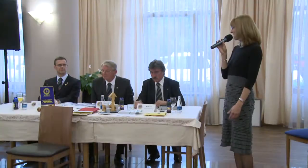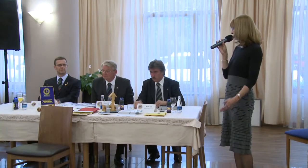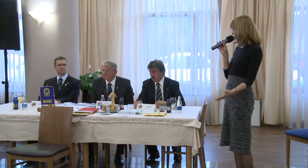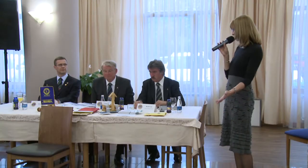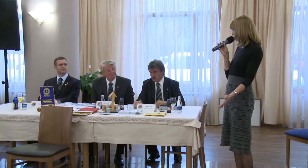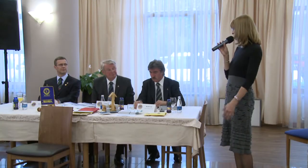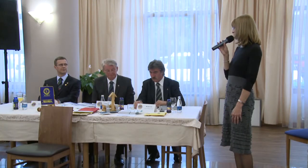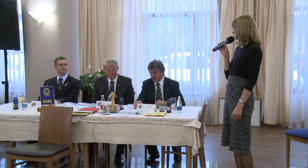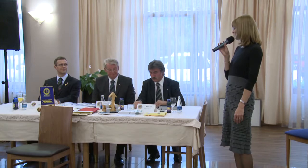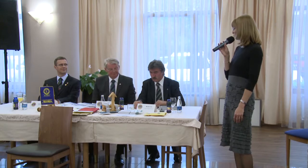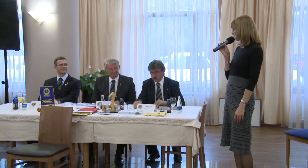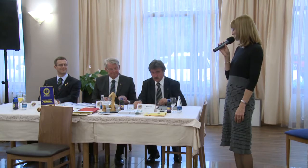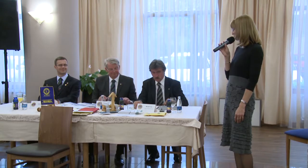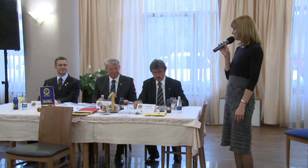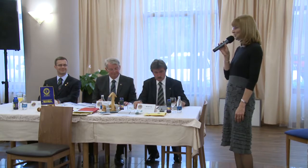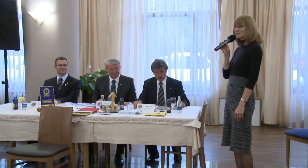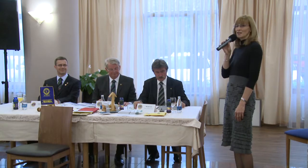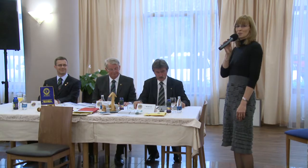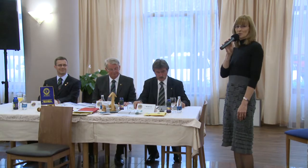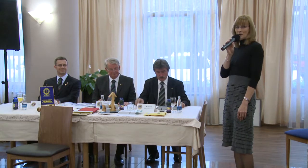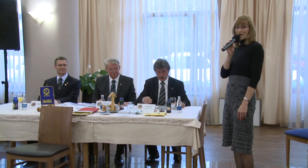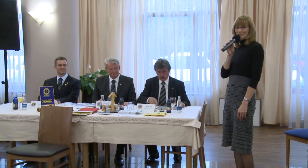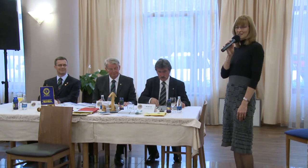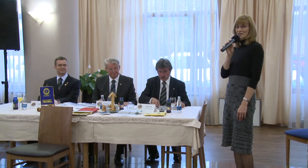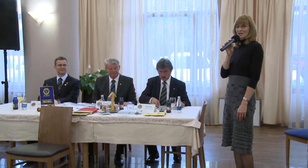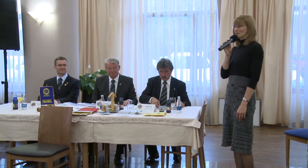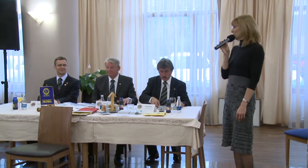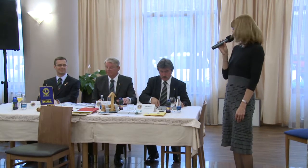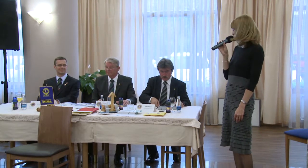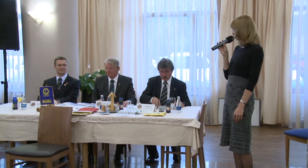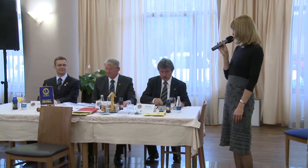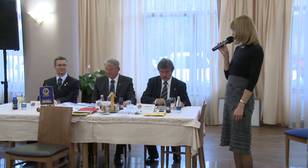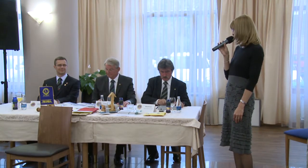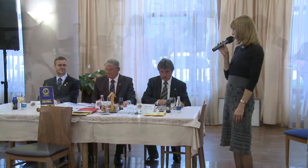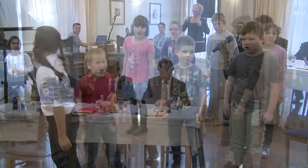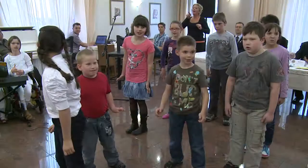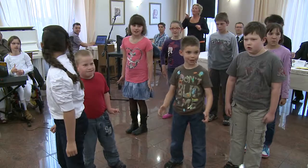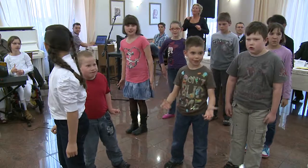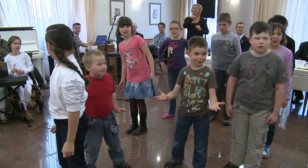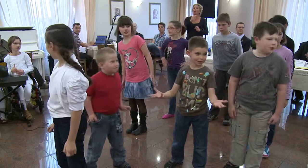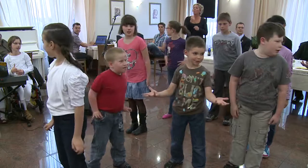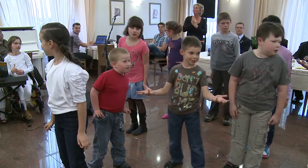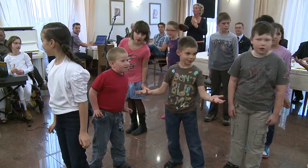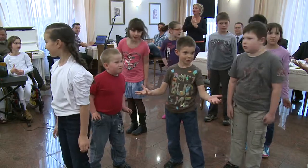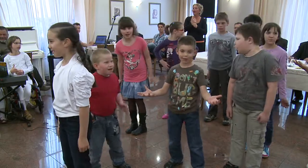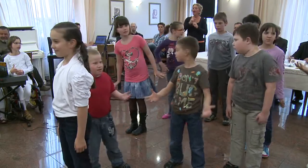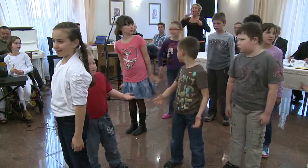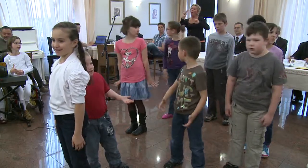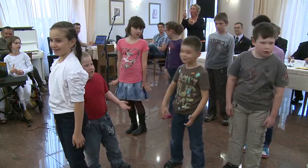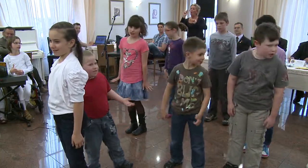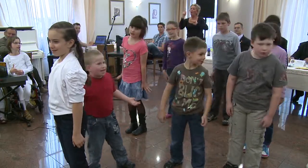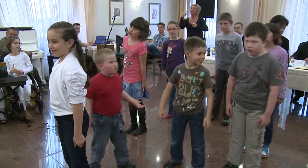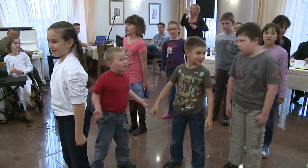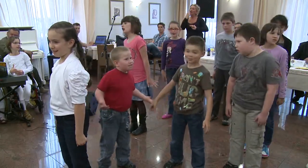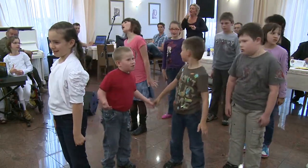V znak hvaležnosti so nam naši otroci pripravili plesno točko. Obračaj glavo,